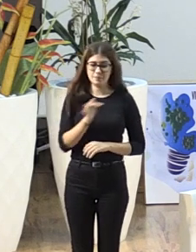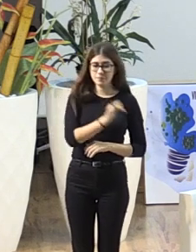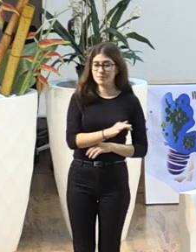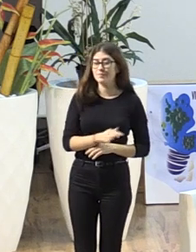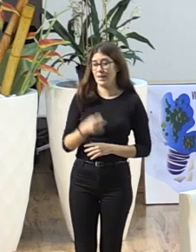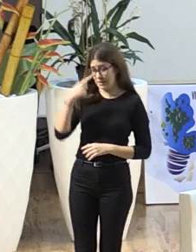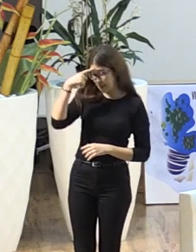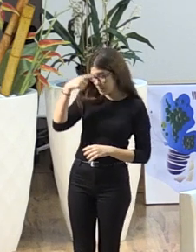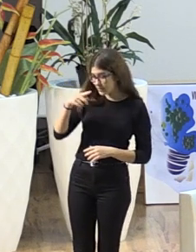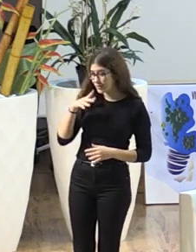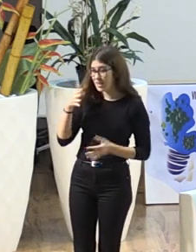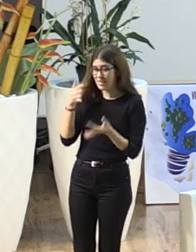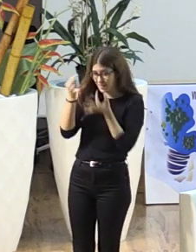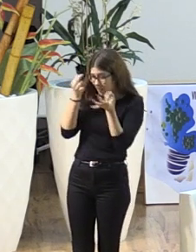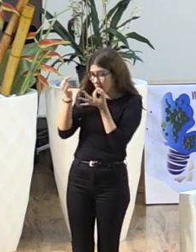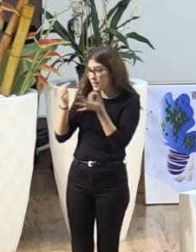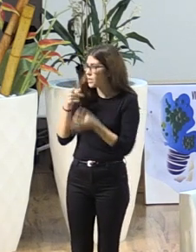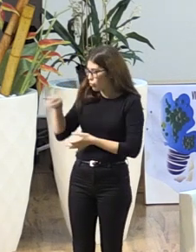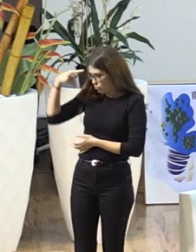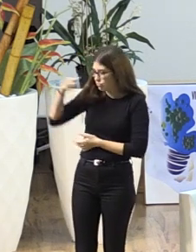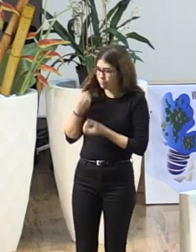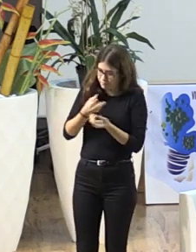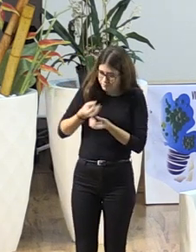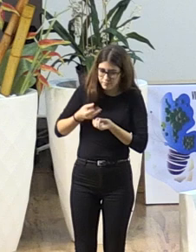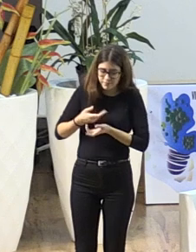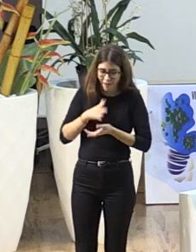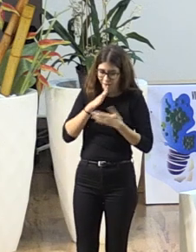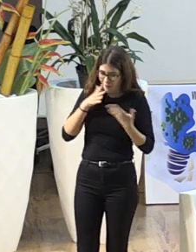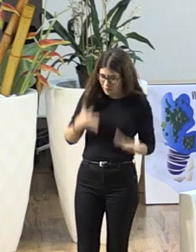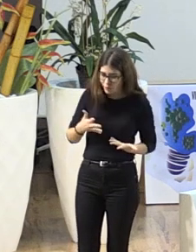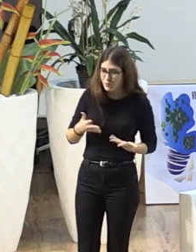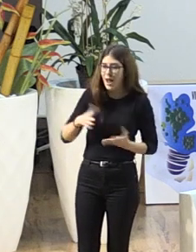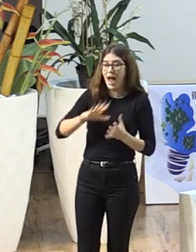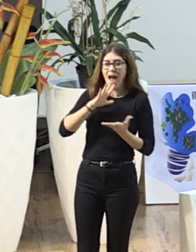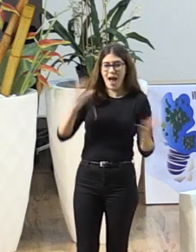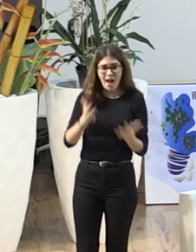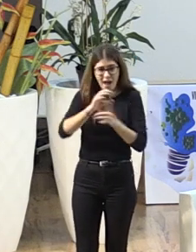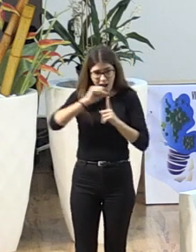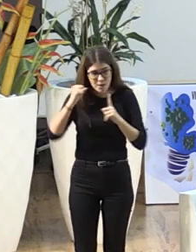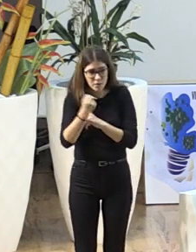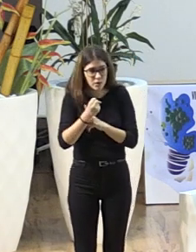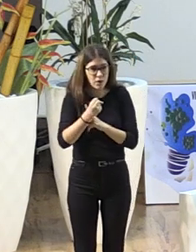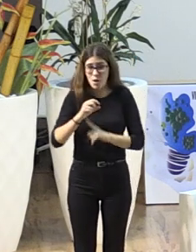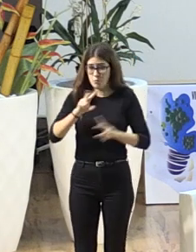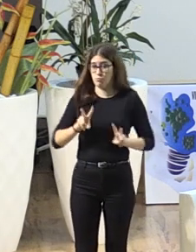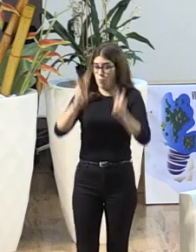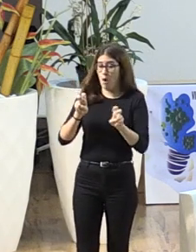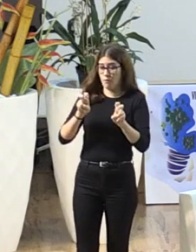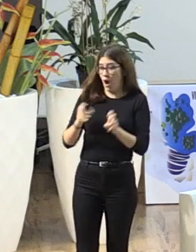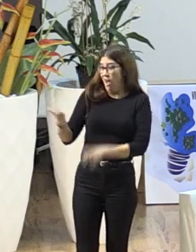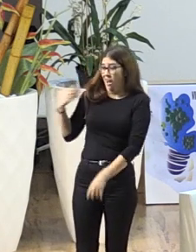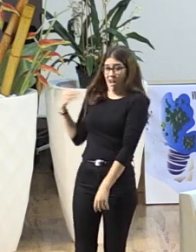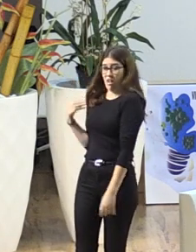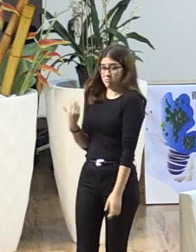Teniendo en cuenta los datos que tú estás diciendo y teniendo en cuenta que la animación sociocultural no es una cosa que haya aparecido antes